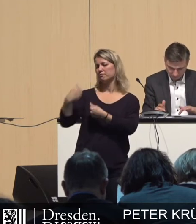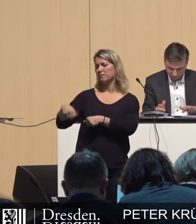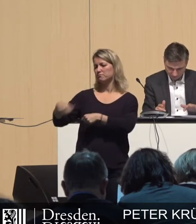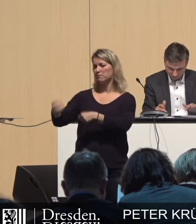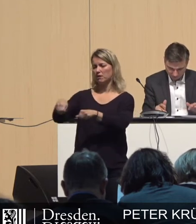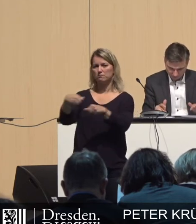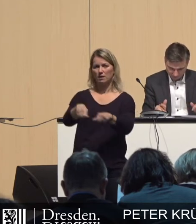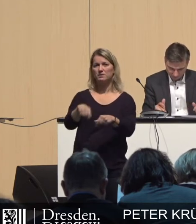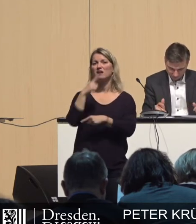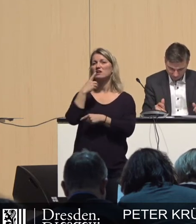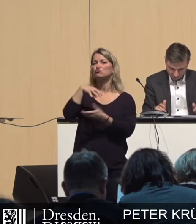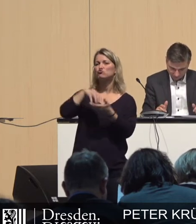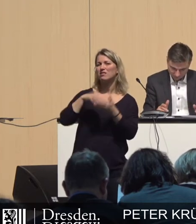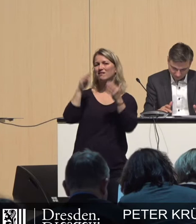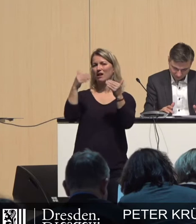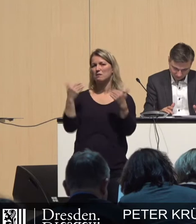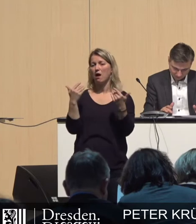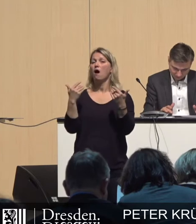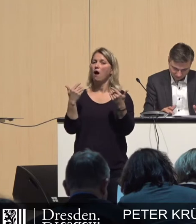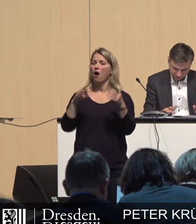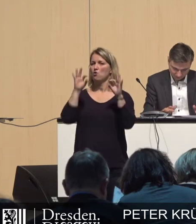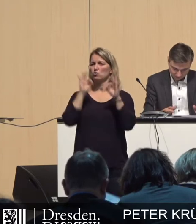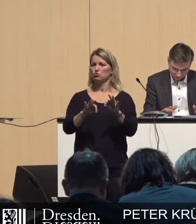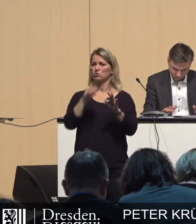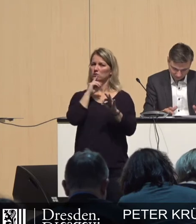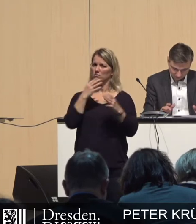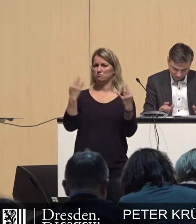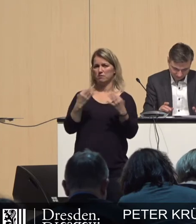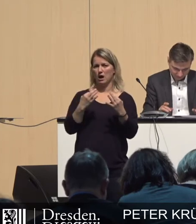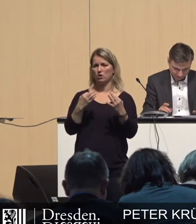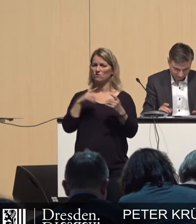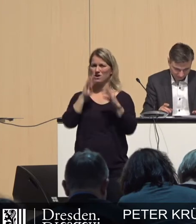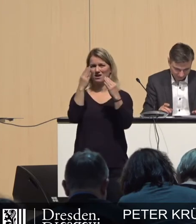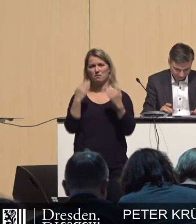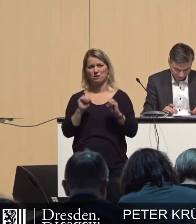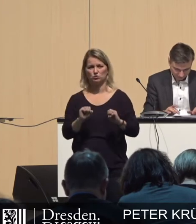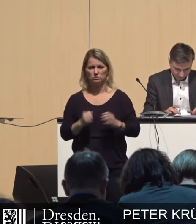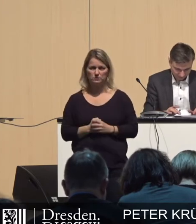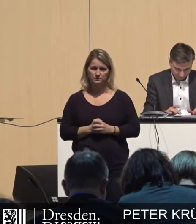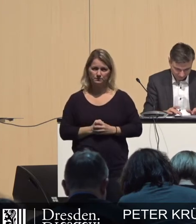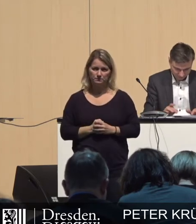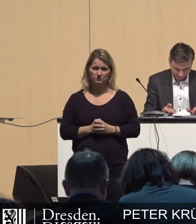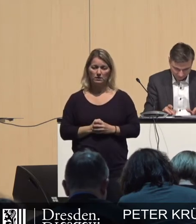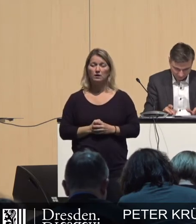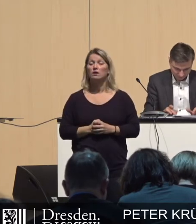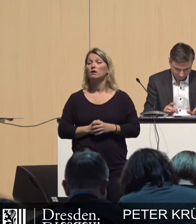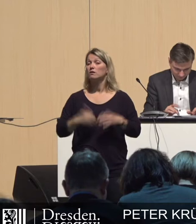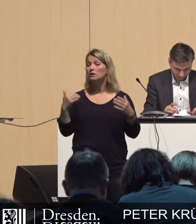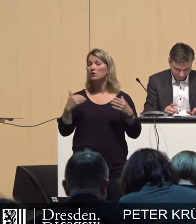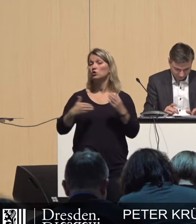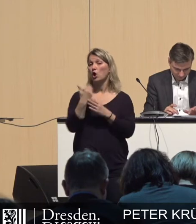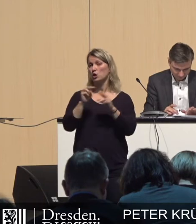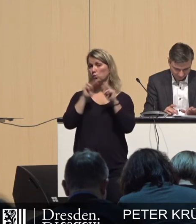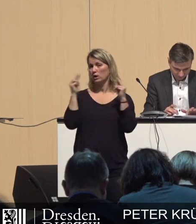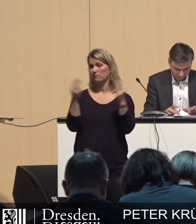sind für das Stadtklima, für das sowohl Makro- als auch Mikroklima ein ganz wichtiger Punkt. Zudem sollen auch durch auch Umweltprojekte, die